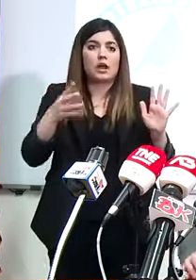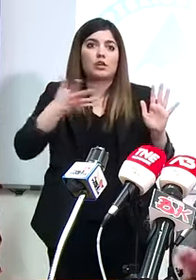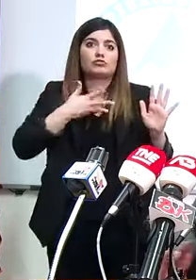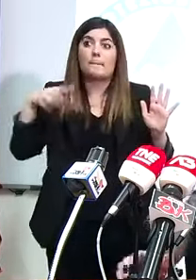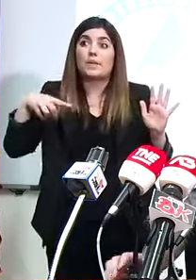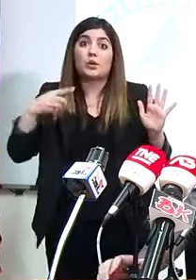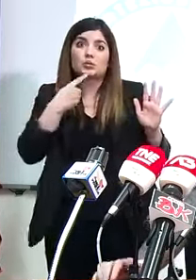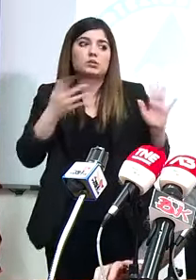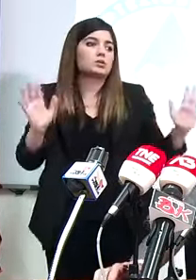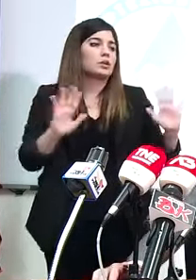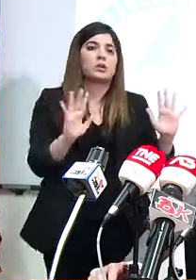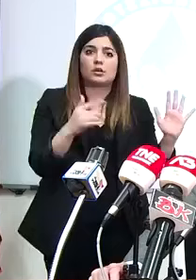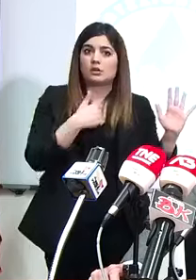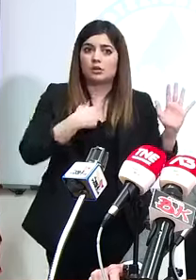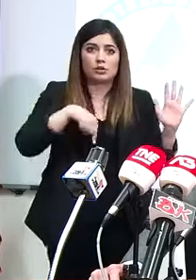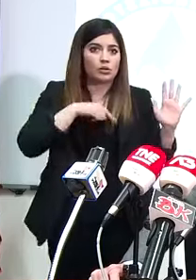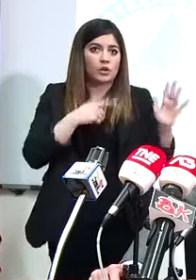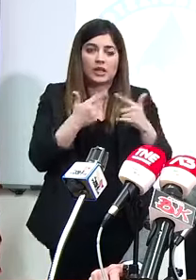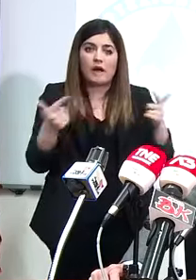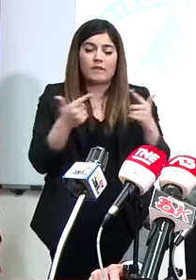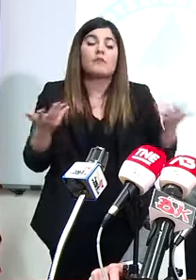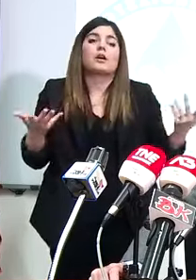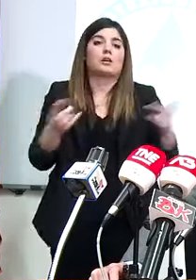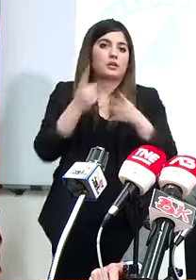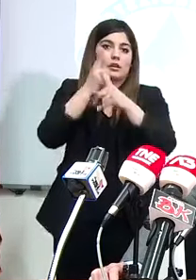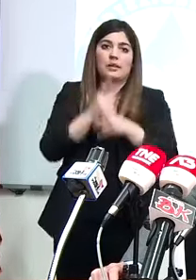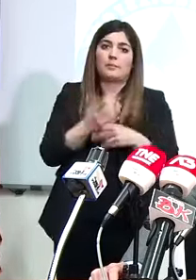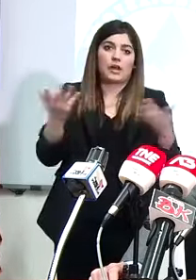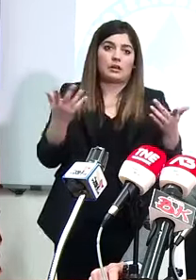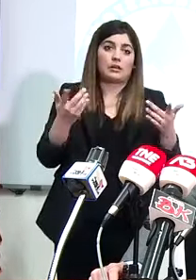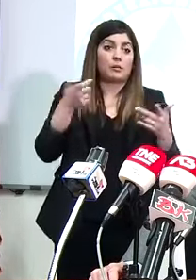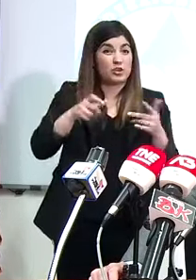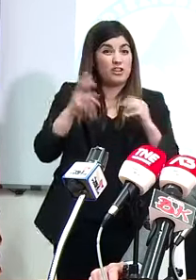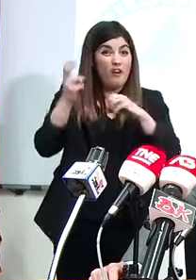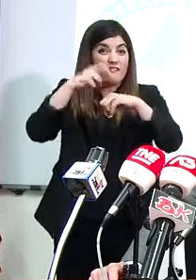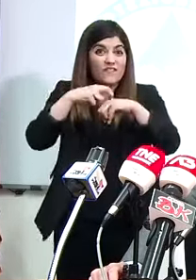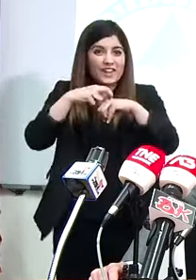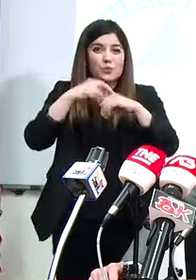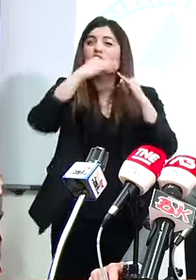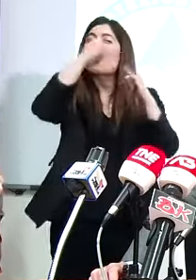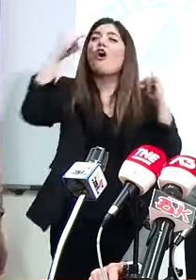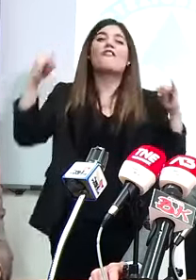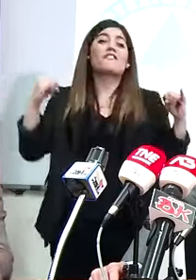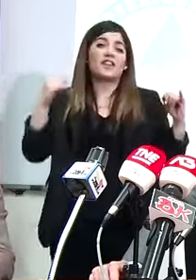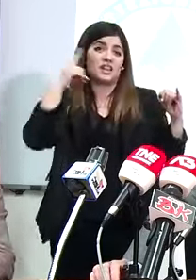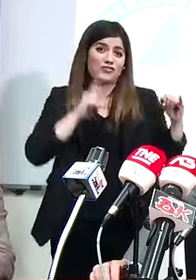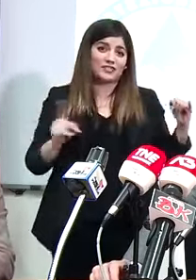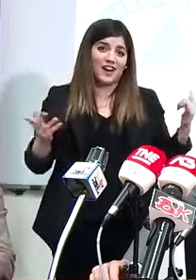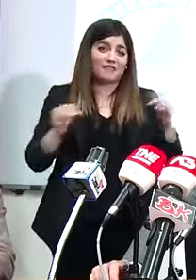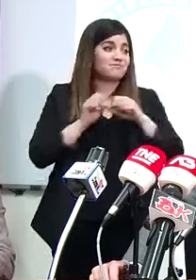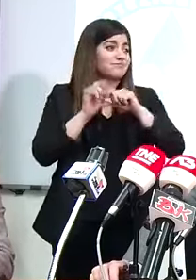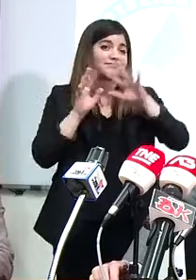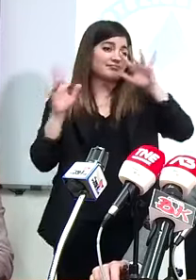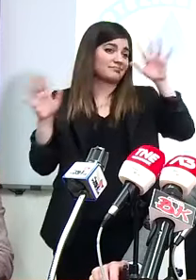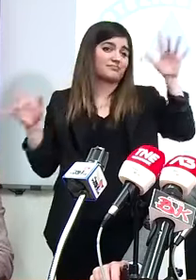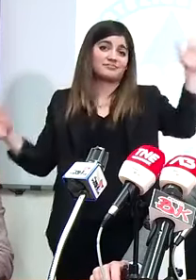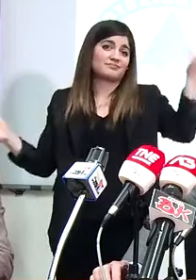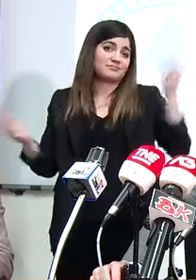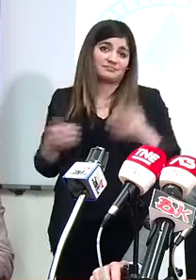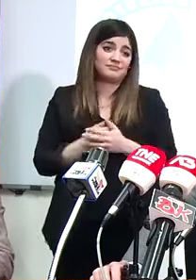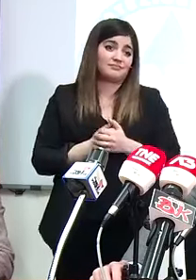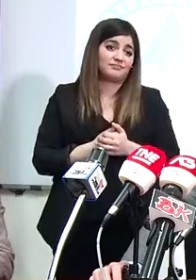quindi cercheremo di dro una misura perché poi virus non conosce confini inutile che stiamo più pensare che si fermi sul po sono una funziona